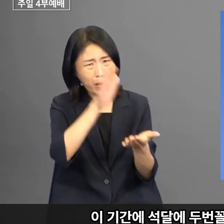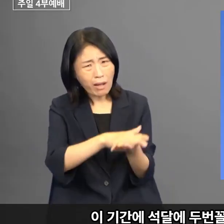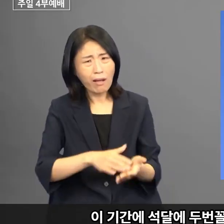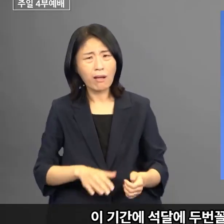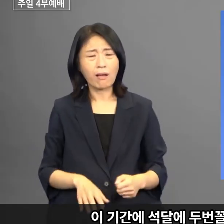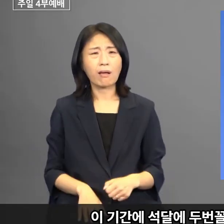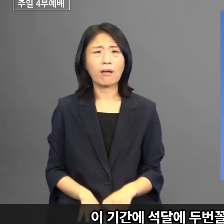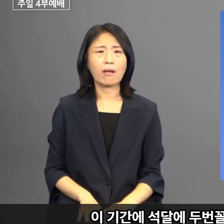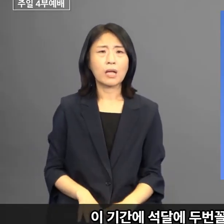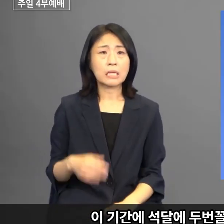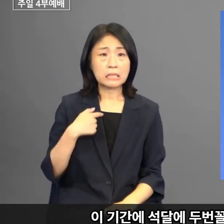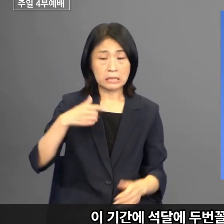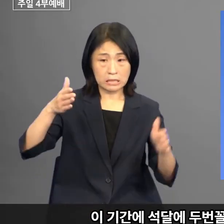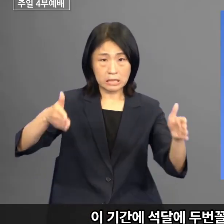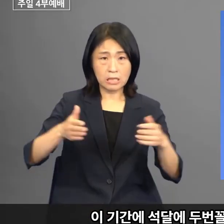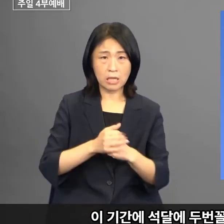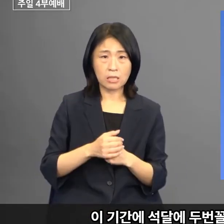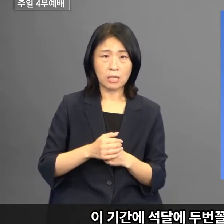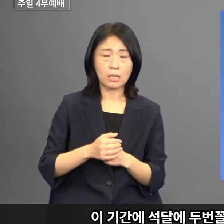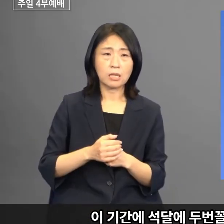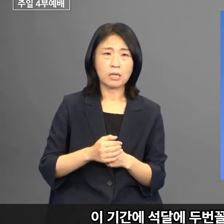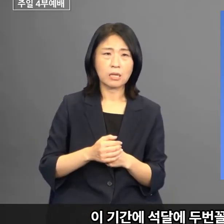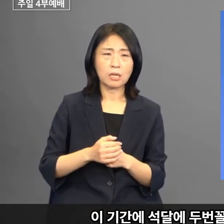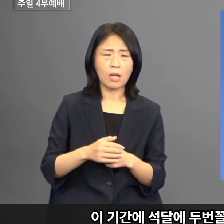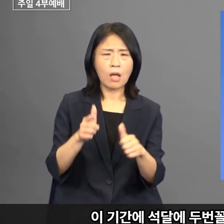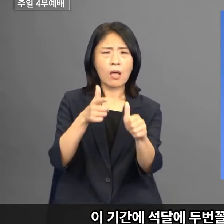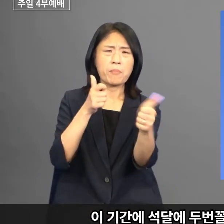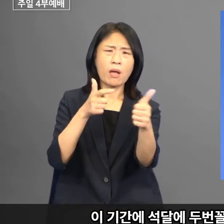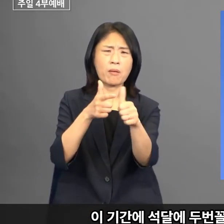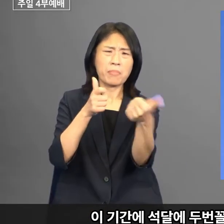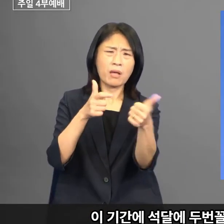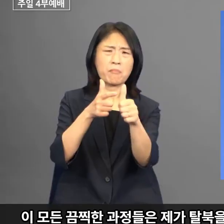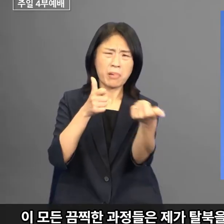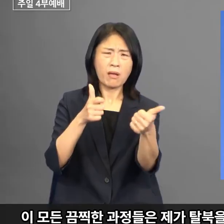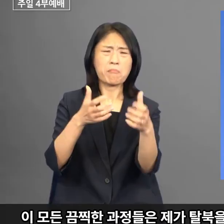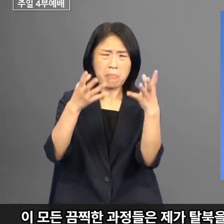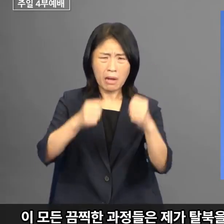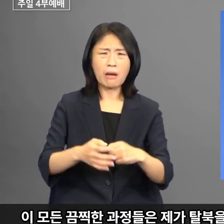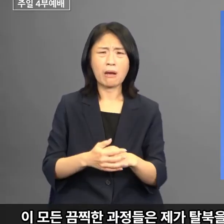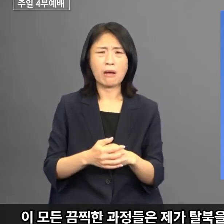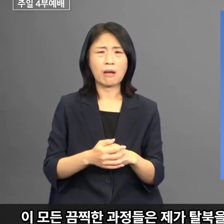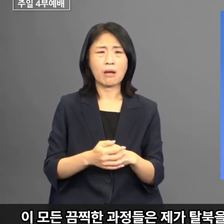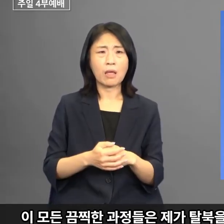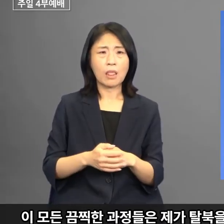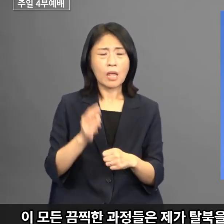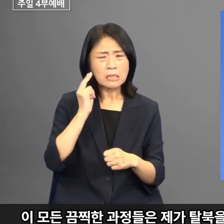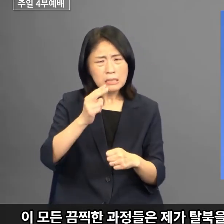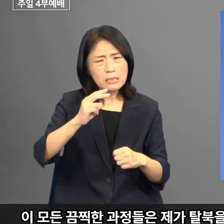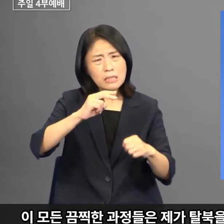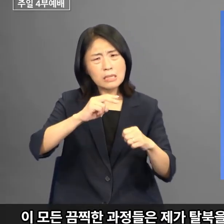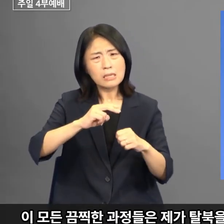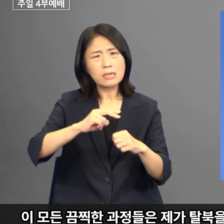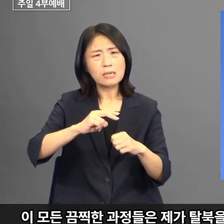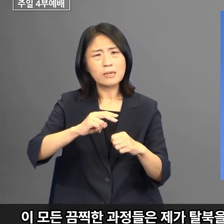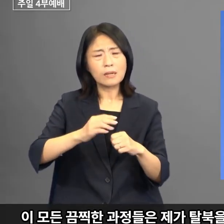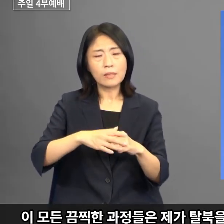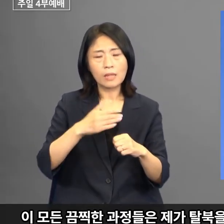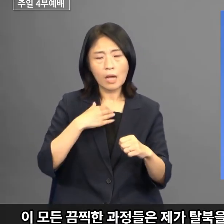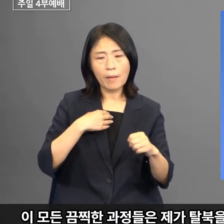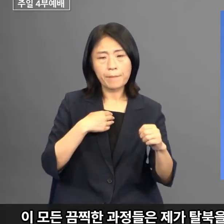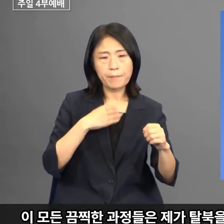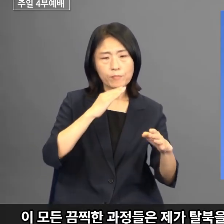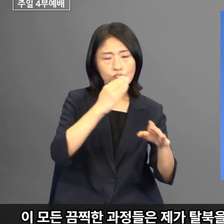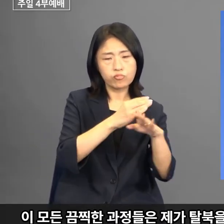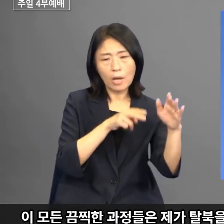이 기간에 석 달에 2번꼴로 공개 총살이 자행되었고, 이 모든 끔찍한 과정들은 제가 탈북을 결심하게